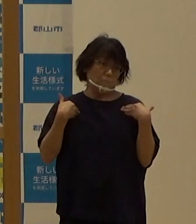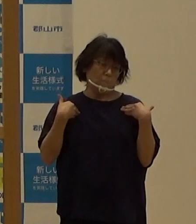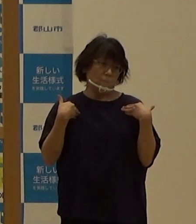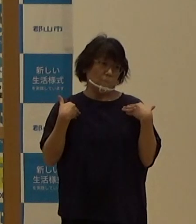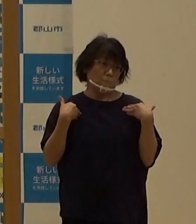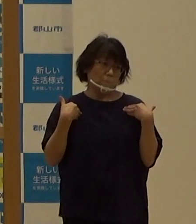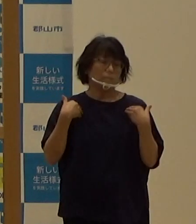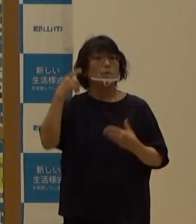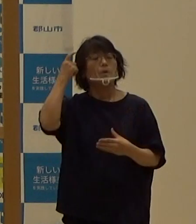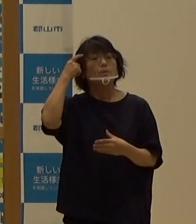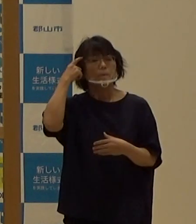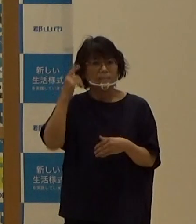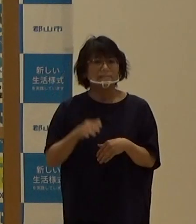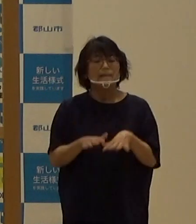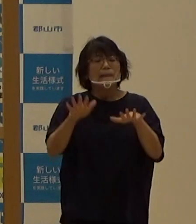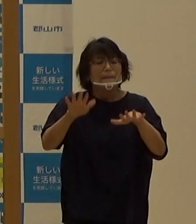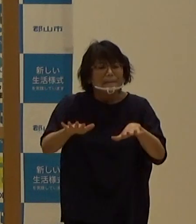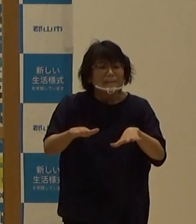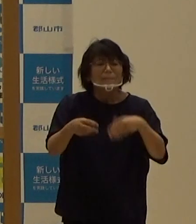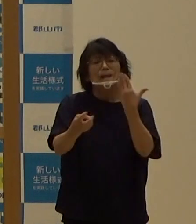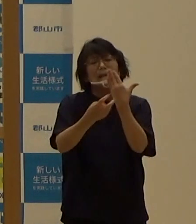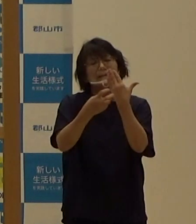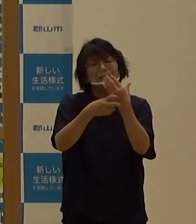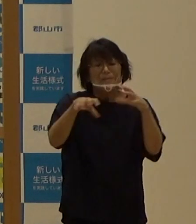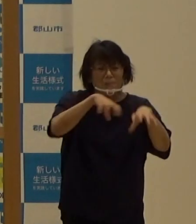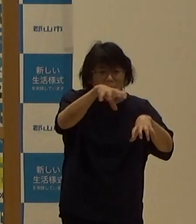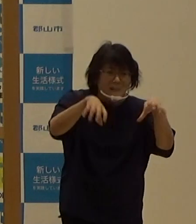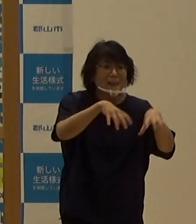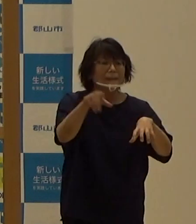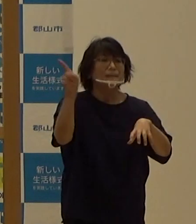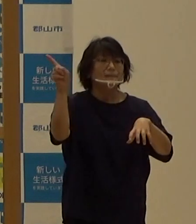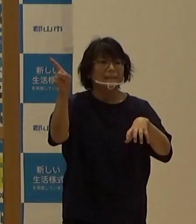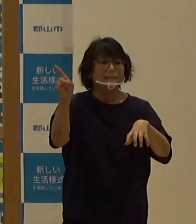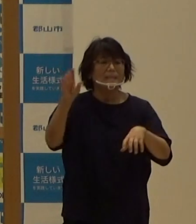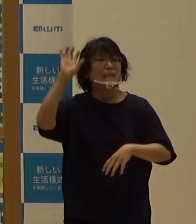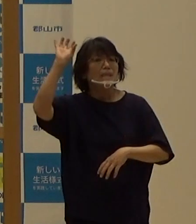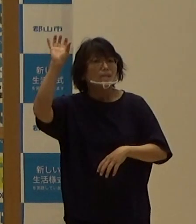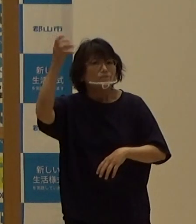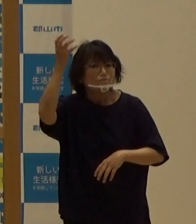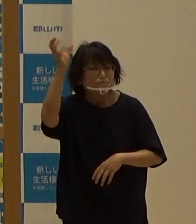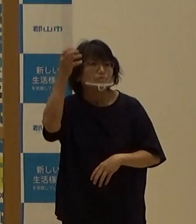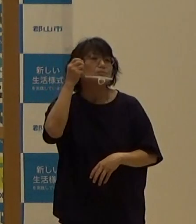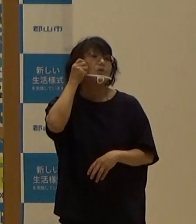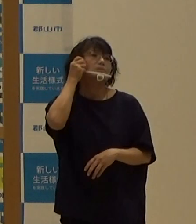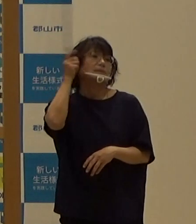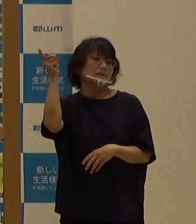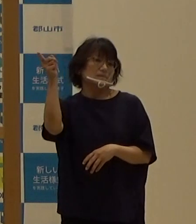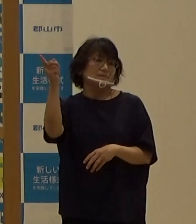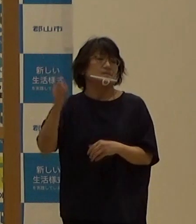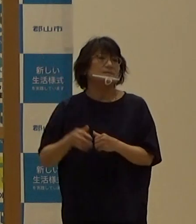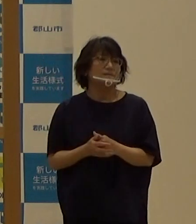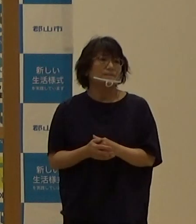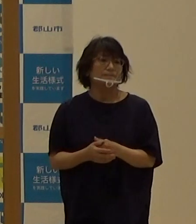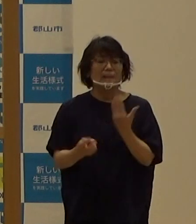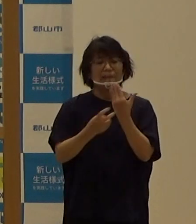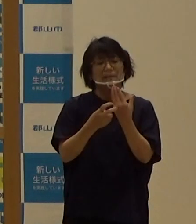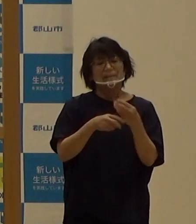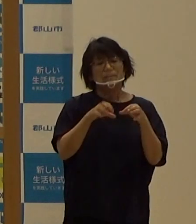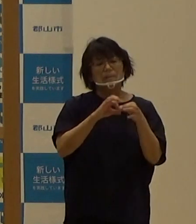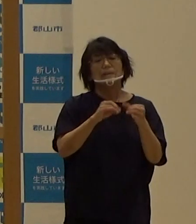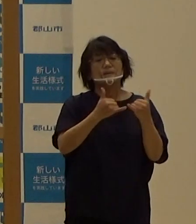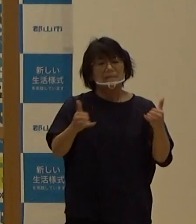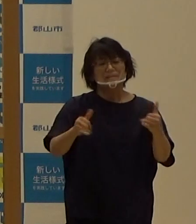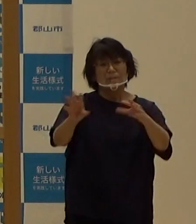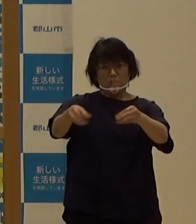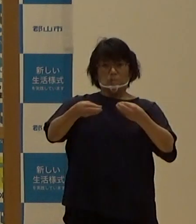医療が逼迫してしまうと、救急外来も受け入れられませんし、一般の診療もままならなくて、かつ医療関係者も感染が相次いでいると